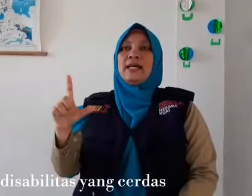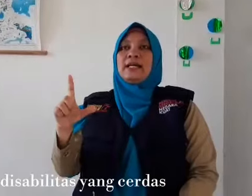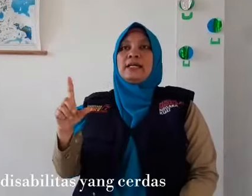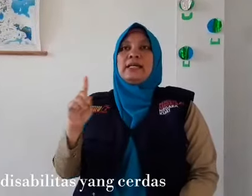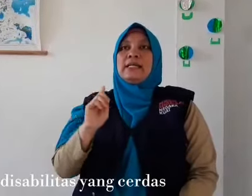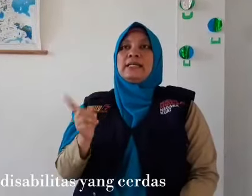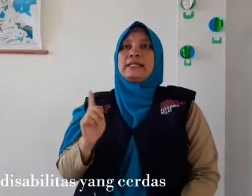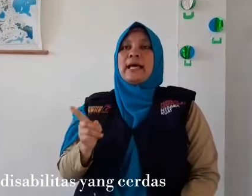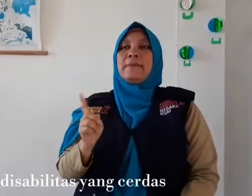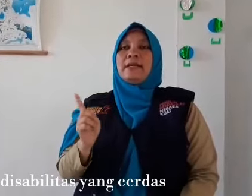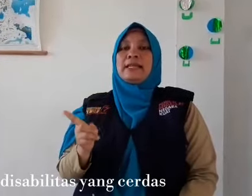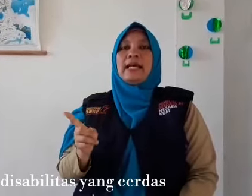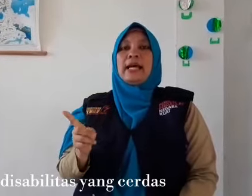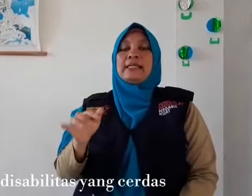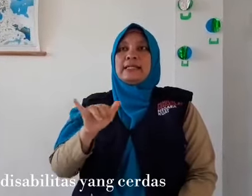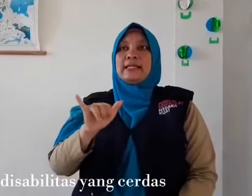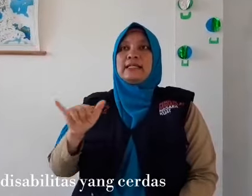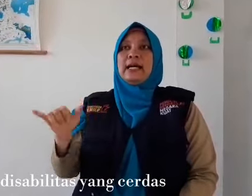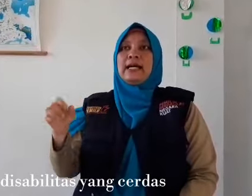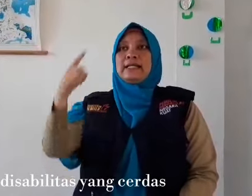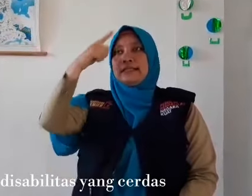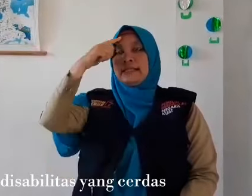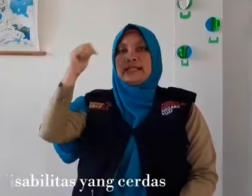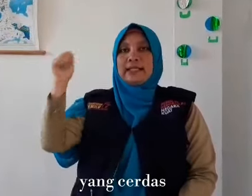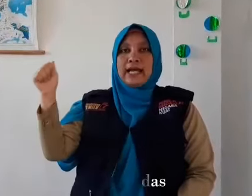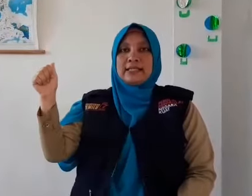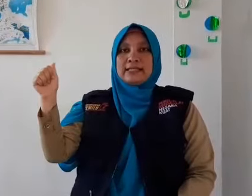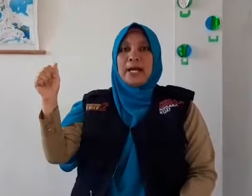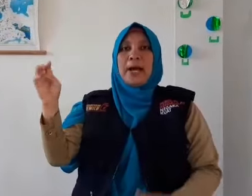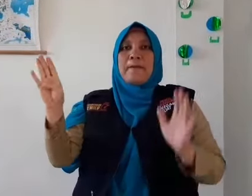Jadilah disabilitas yang cerdas,